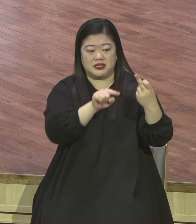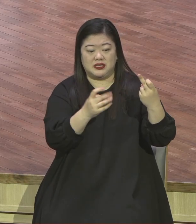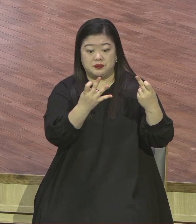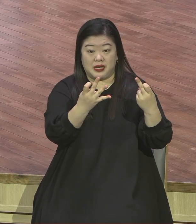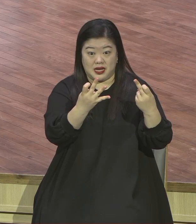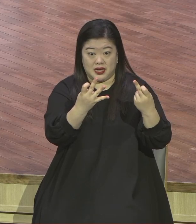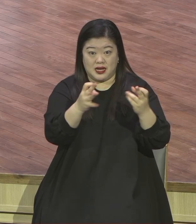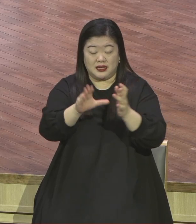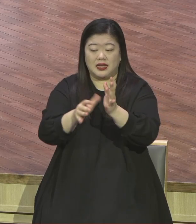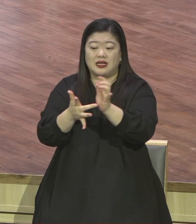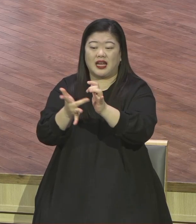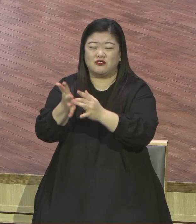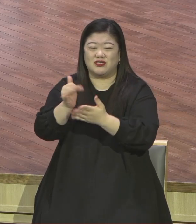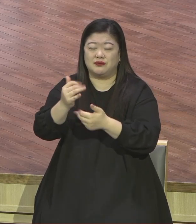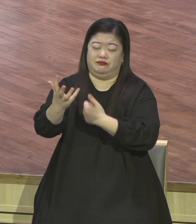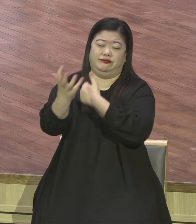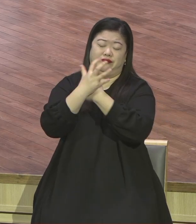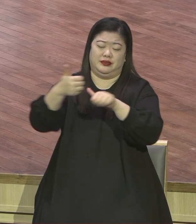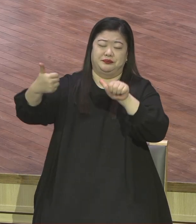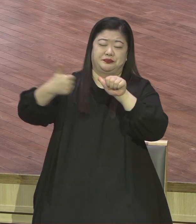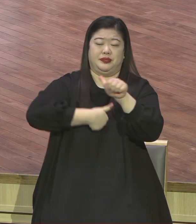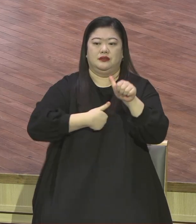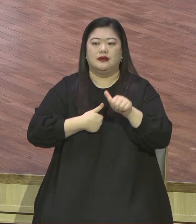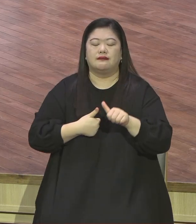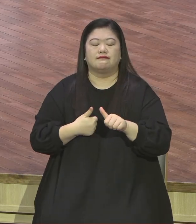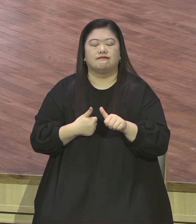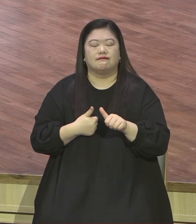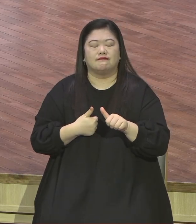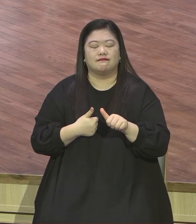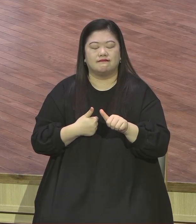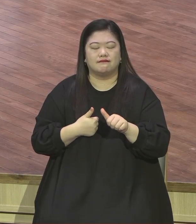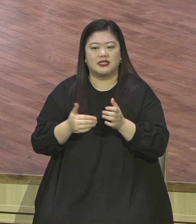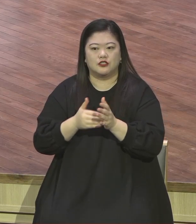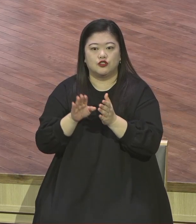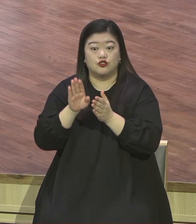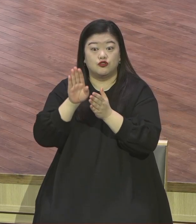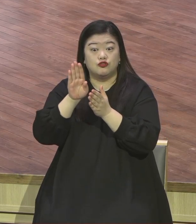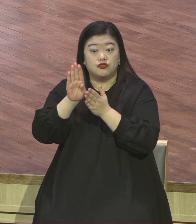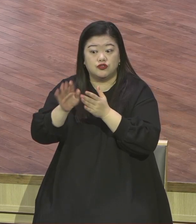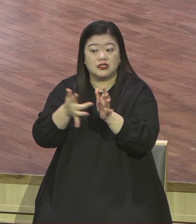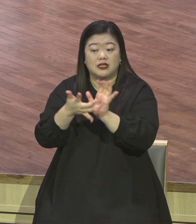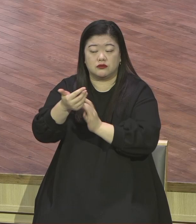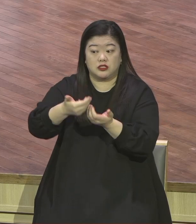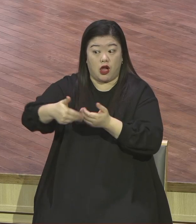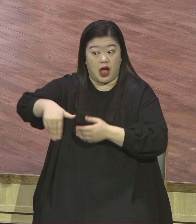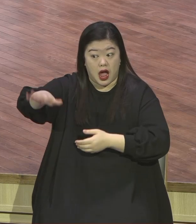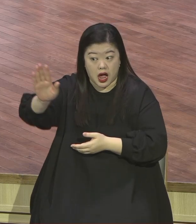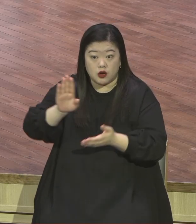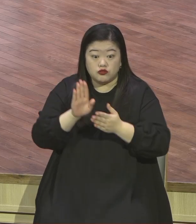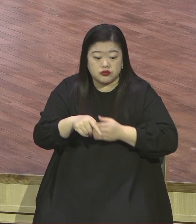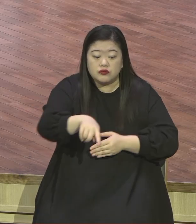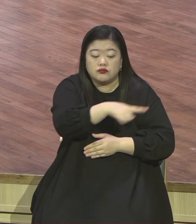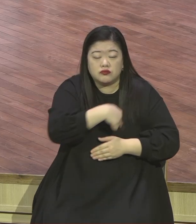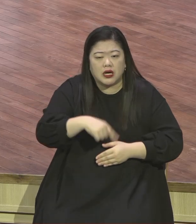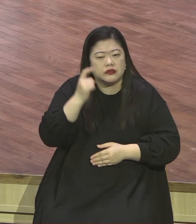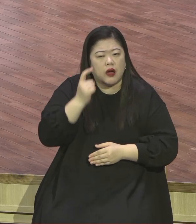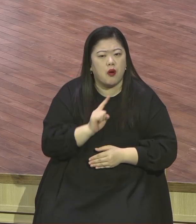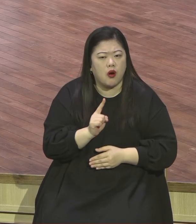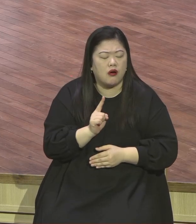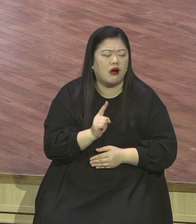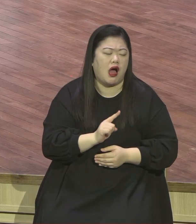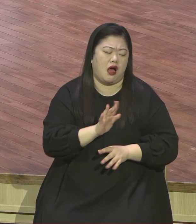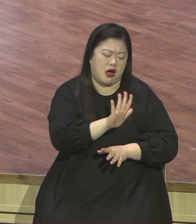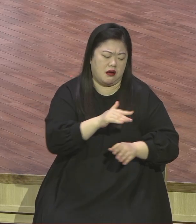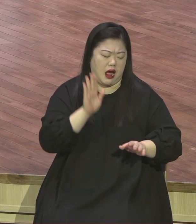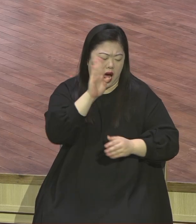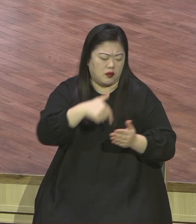죽이지? 예수 어떻게 죽일까? 의논했다라고 나와 있어요. 종교라는 것이요. 참 무섭습니다.